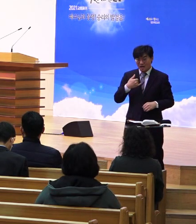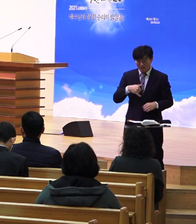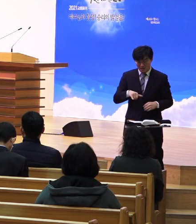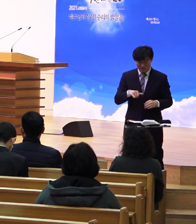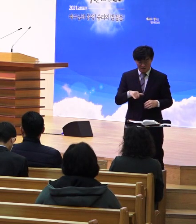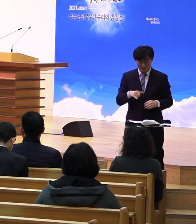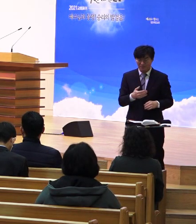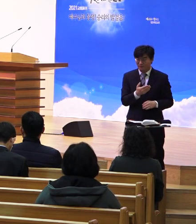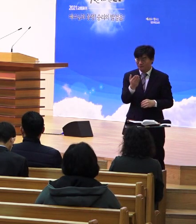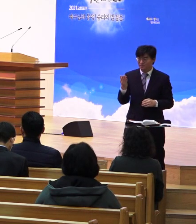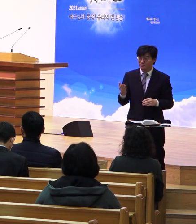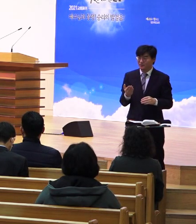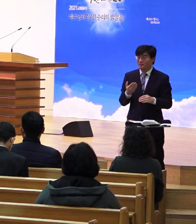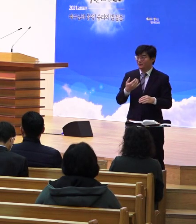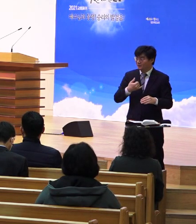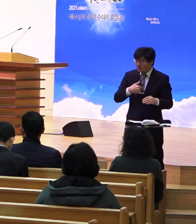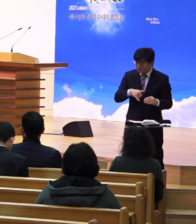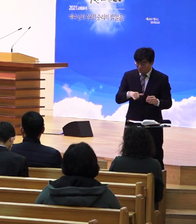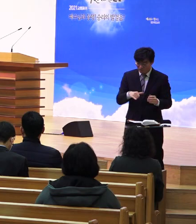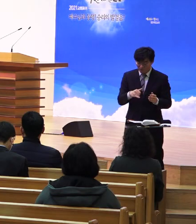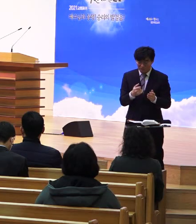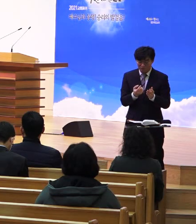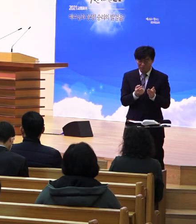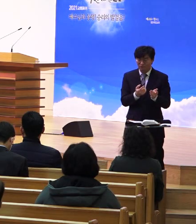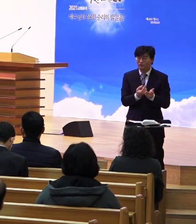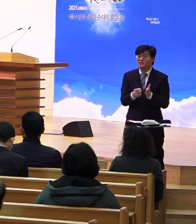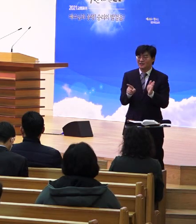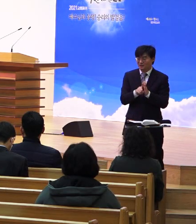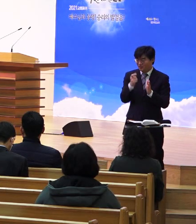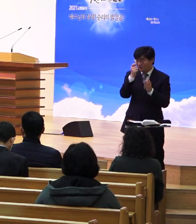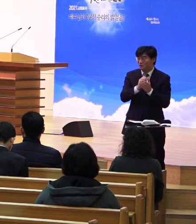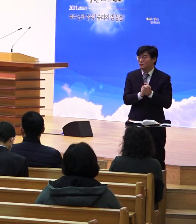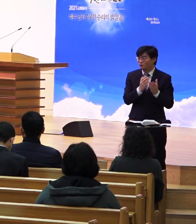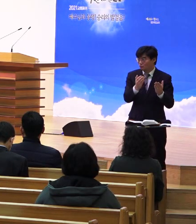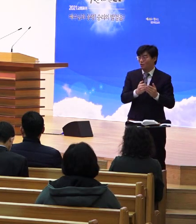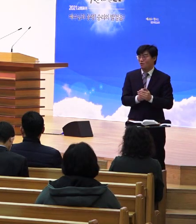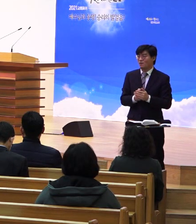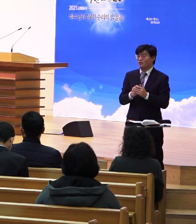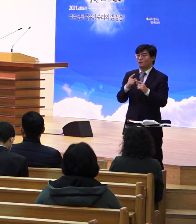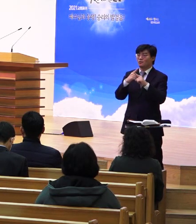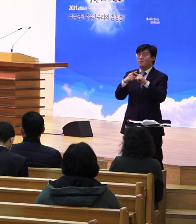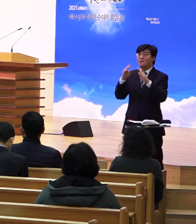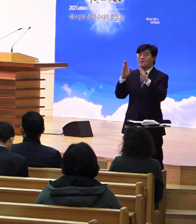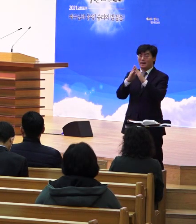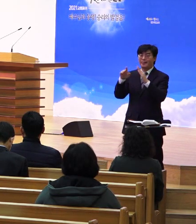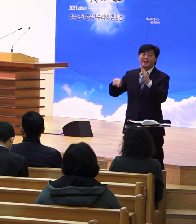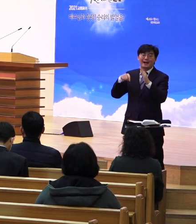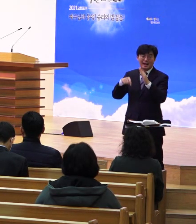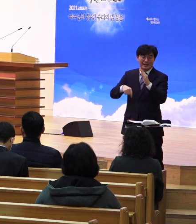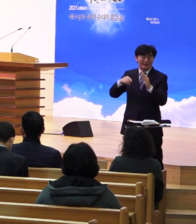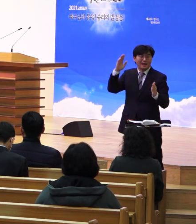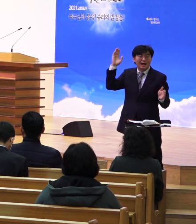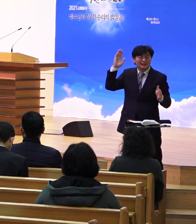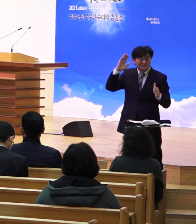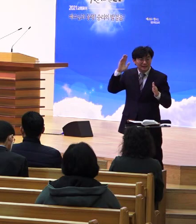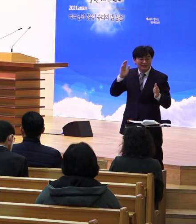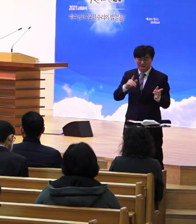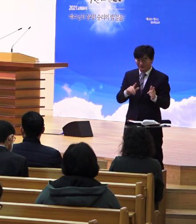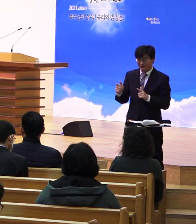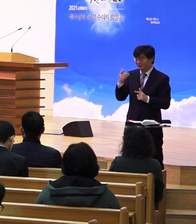다음 시대를 위해서 기도하는 교회임을 알고 있습니다. 여러분의 손자, 손녀들, 또 여러분의 자녀들 예수